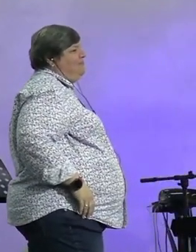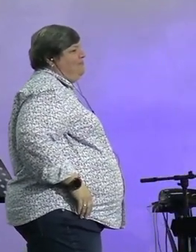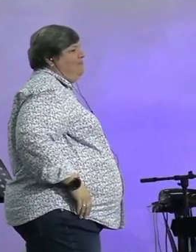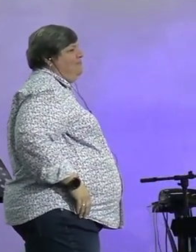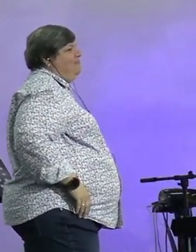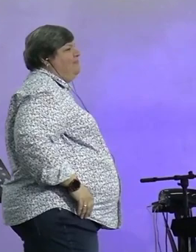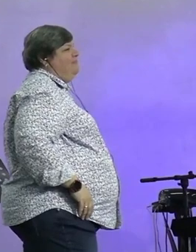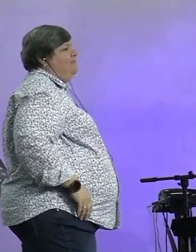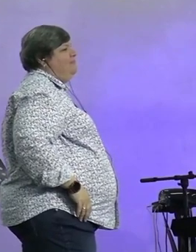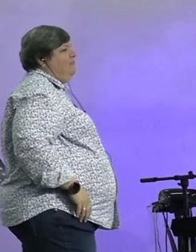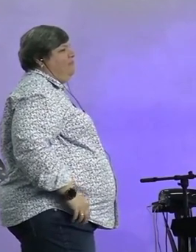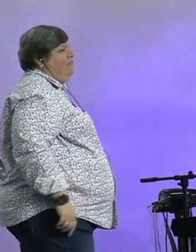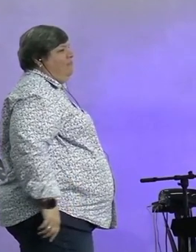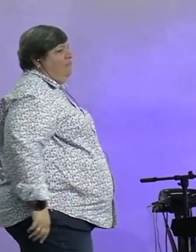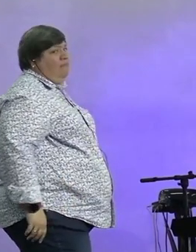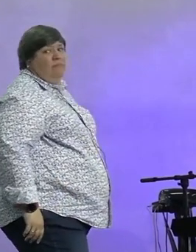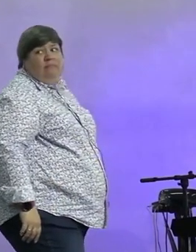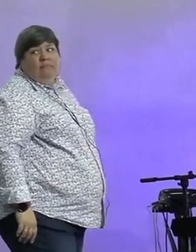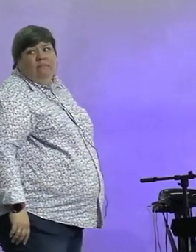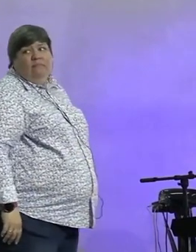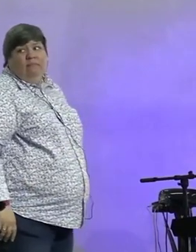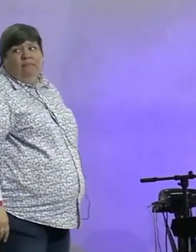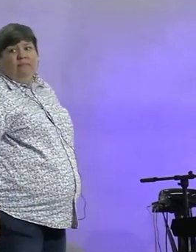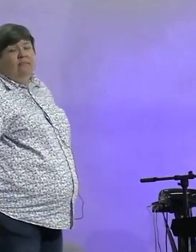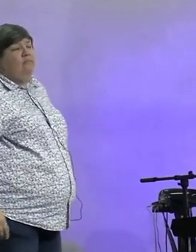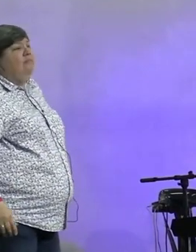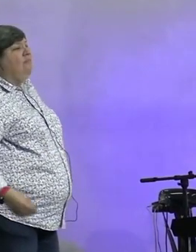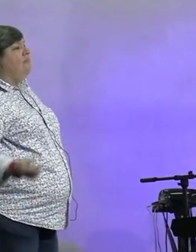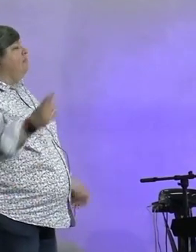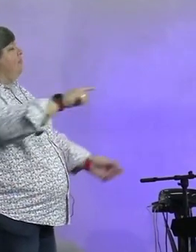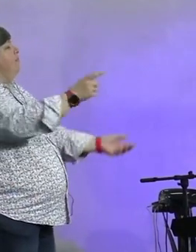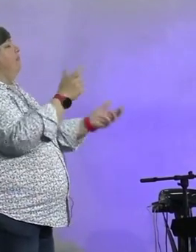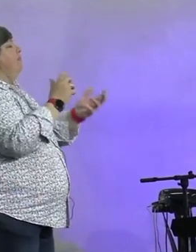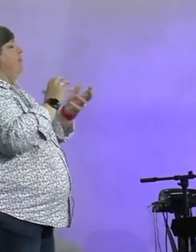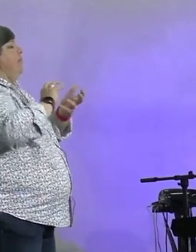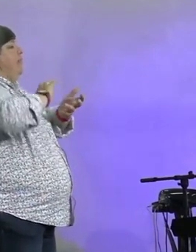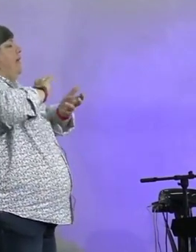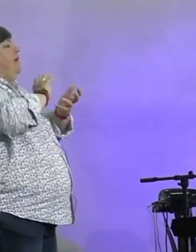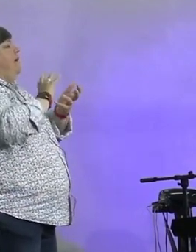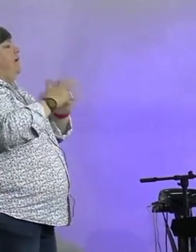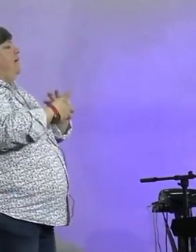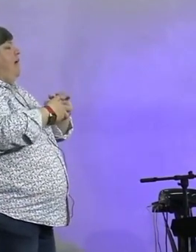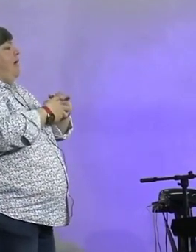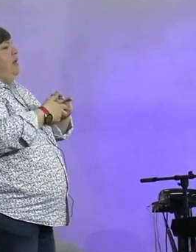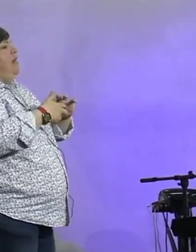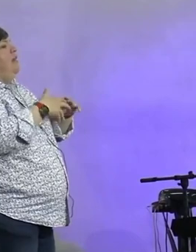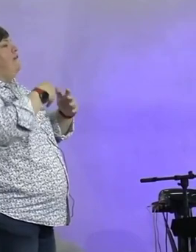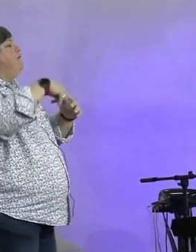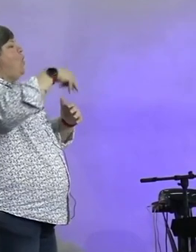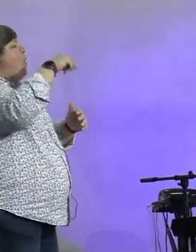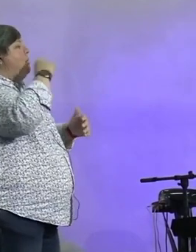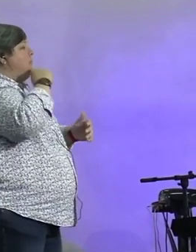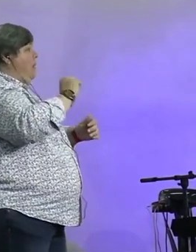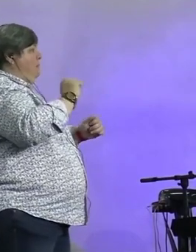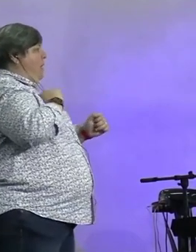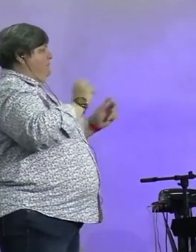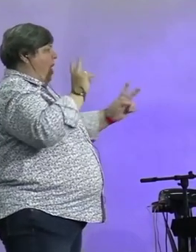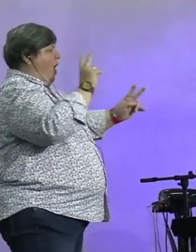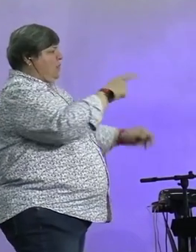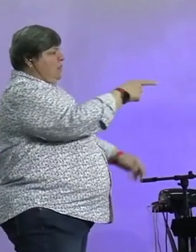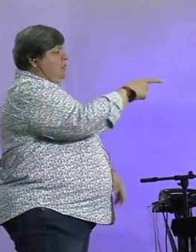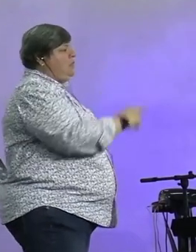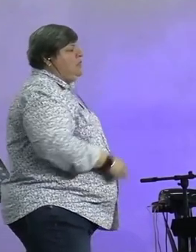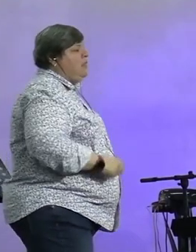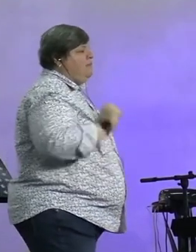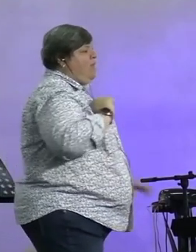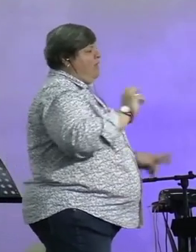Okay. En dan natuurlik teenoor die wêreld, teenoor verlore mense en mense wat jy dink is jou vyand. Almal van ons sit